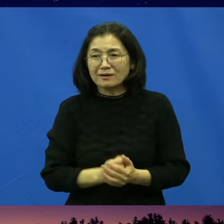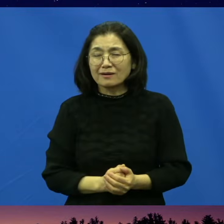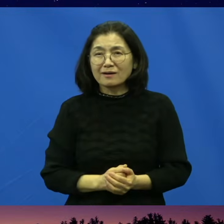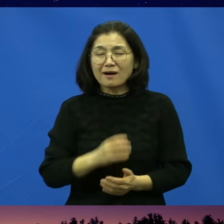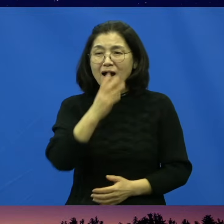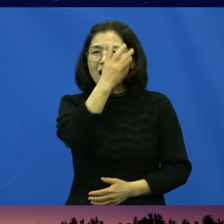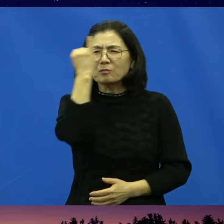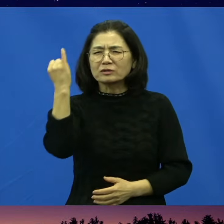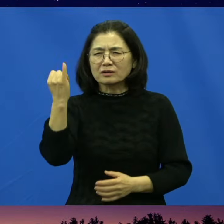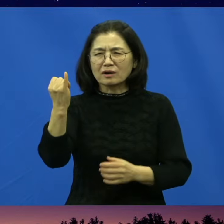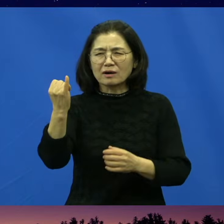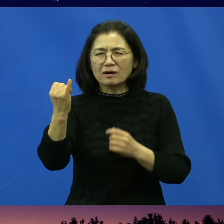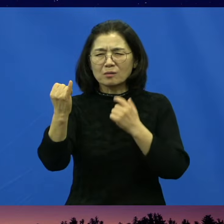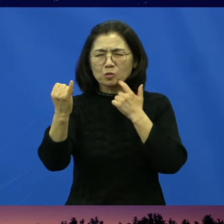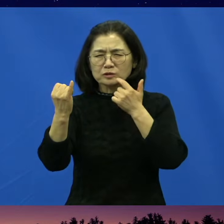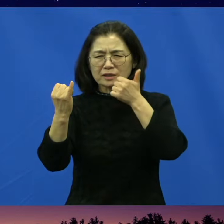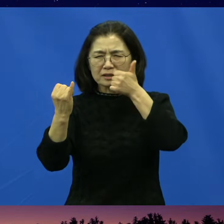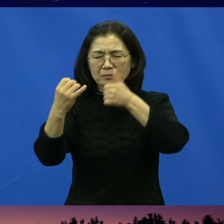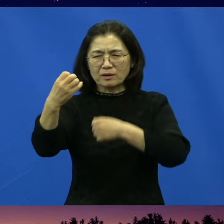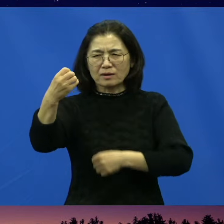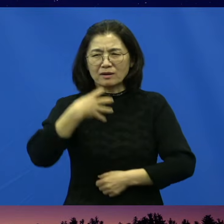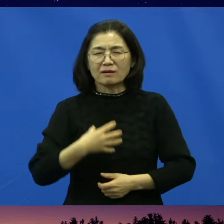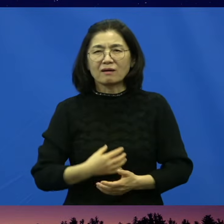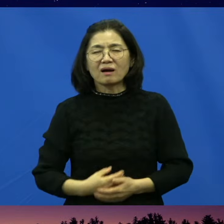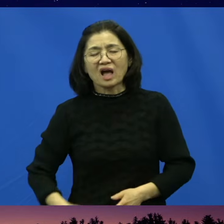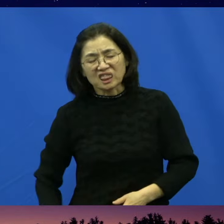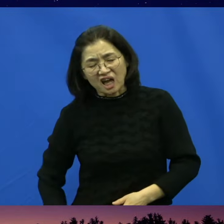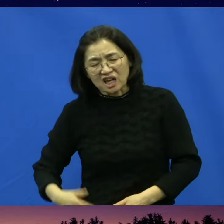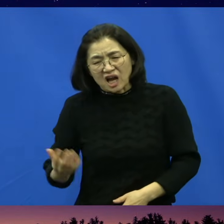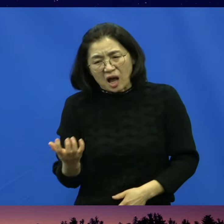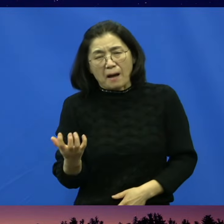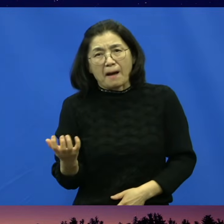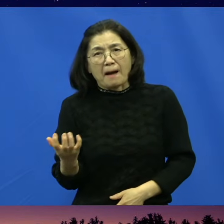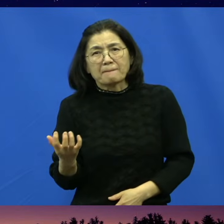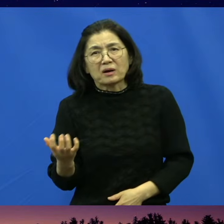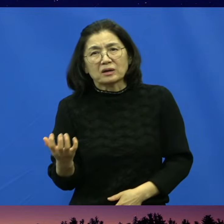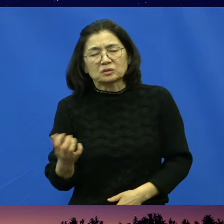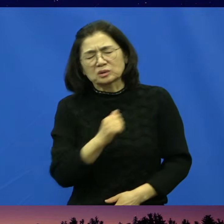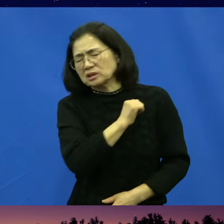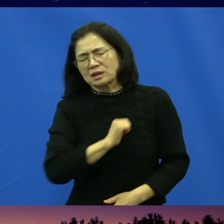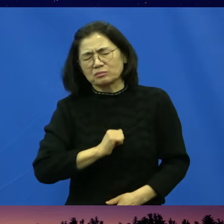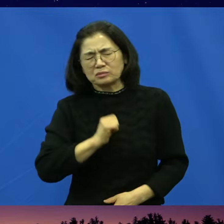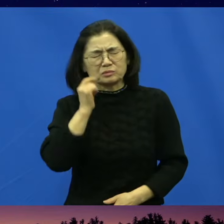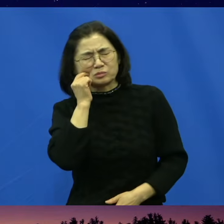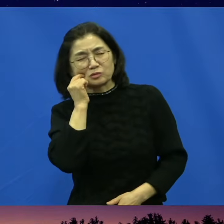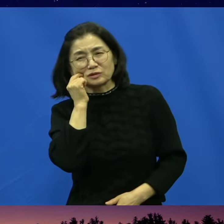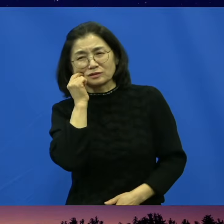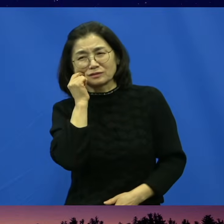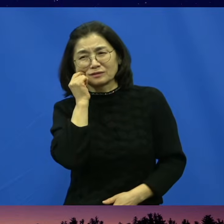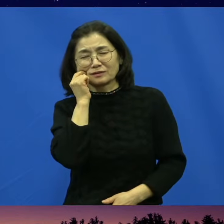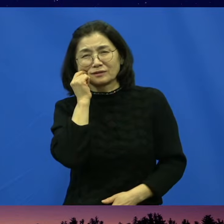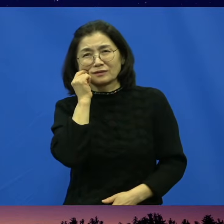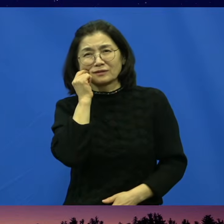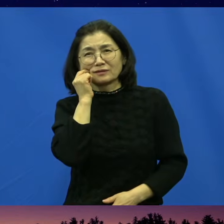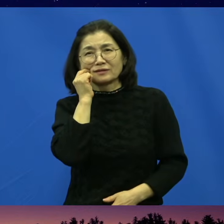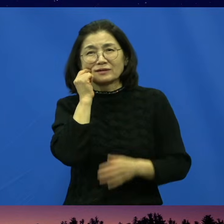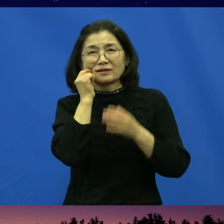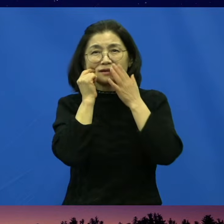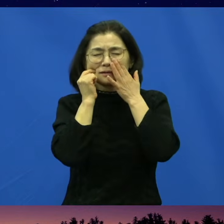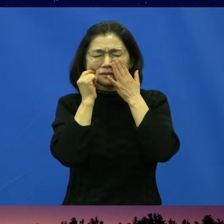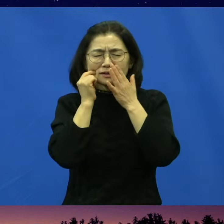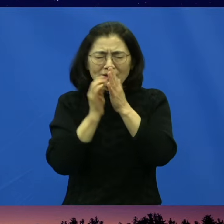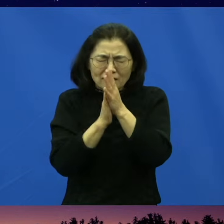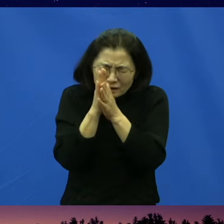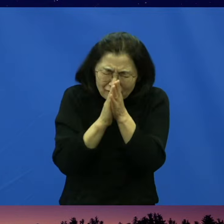할머니가 대답을 하셨습니다. 아이고, 다리가 아파가지고 견딜 수가 있어야지. 어디 빌기는